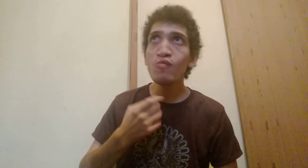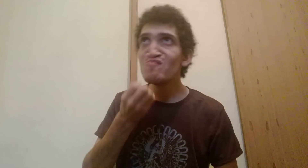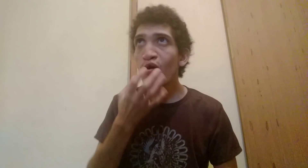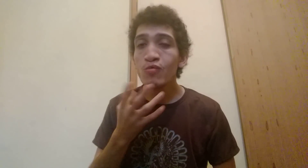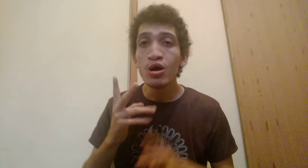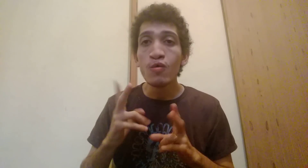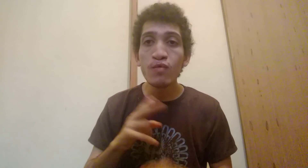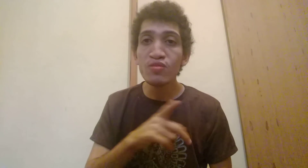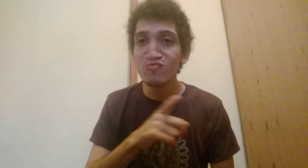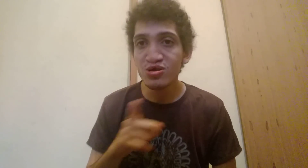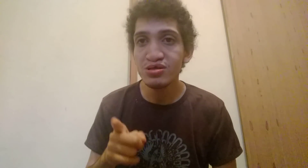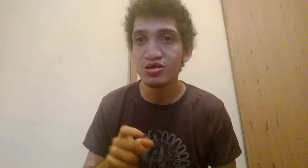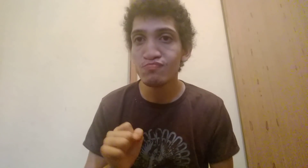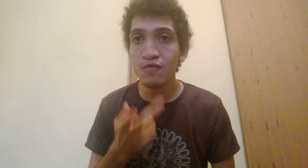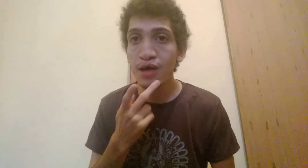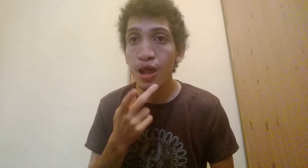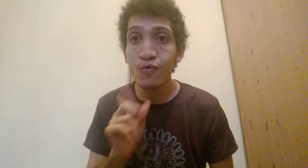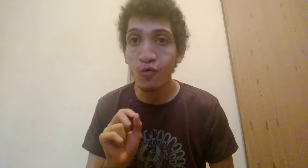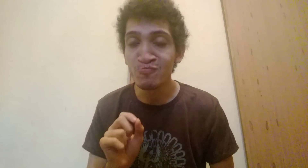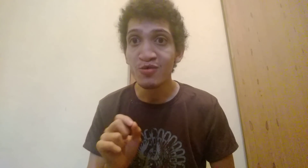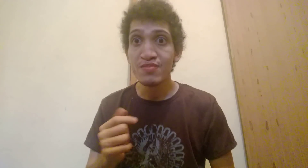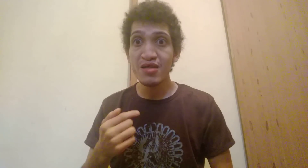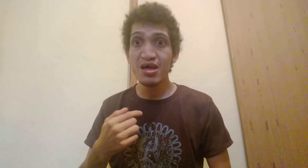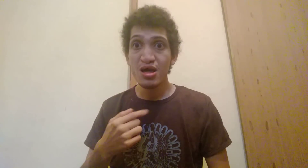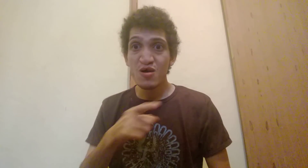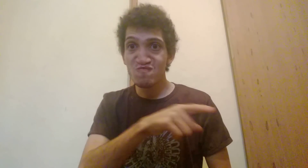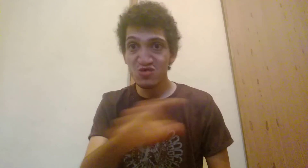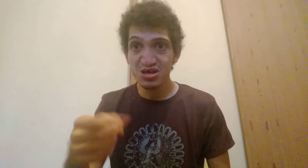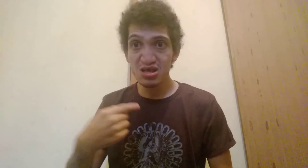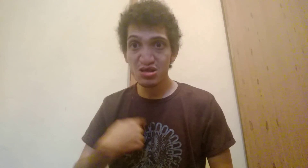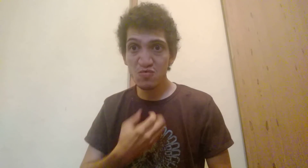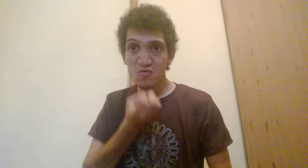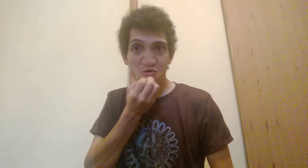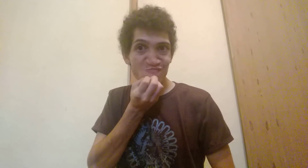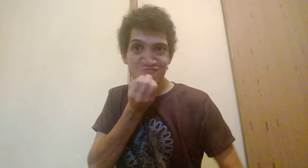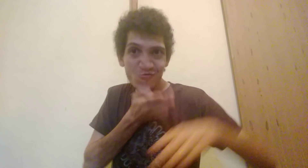bom quanto vocês. Eu posso falar como? Né? Vocês e eu vão